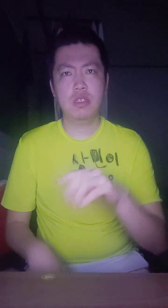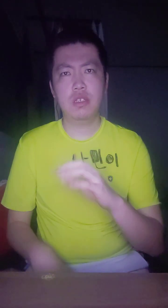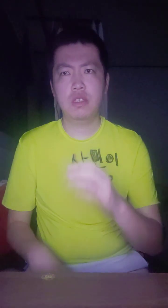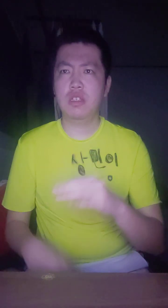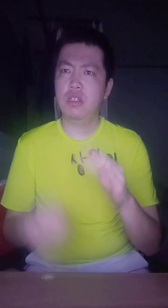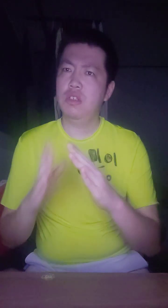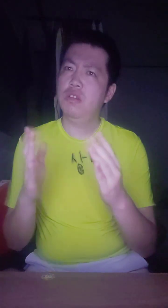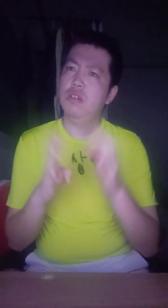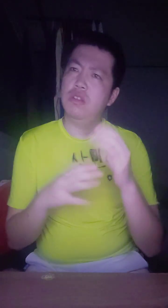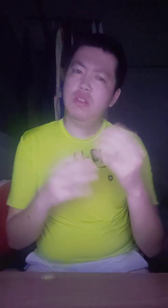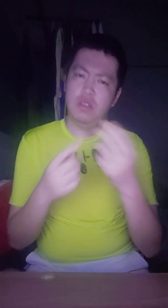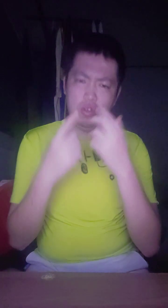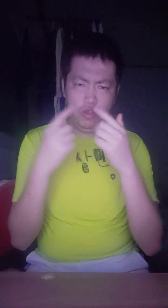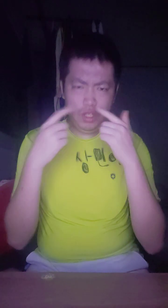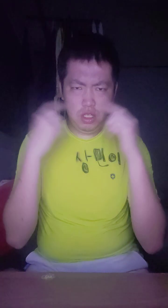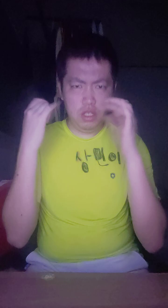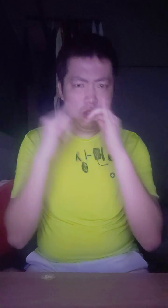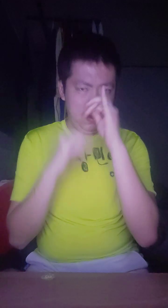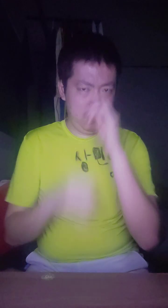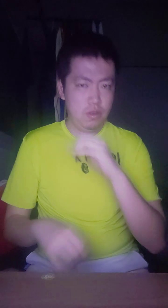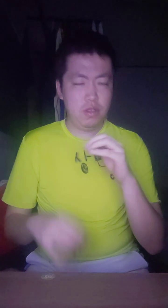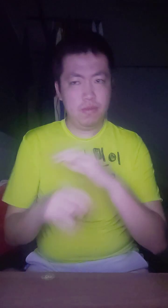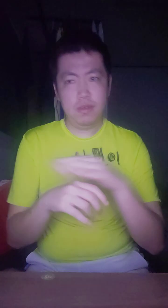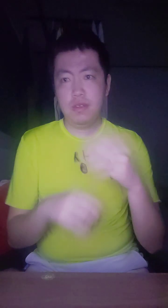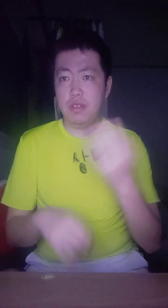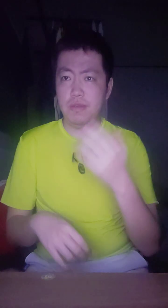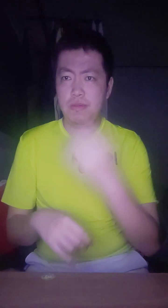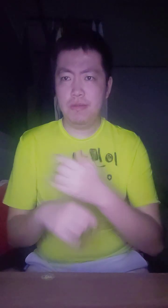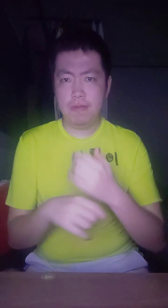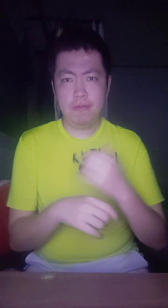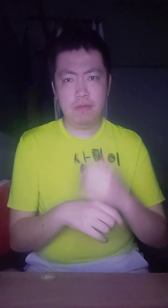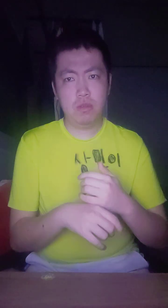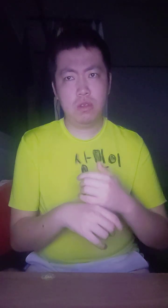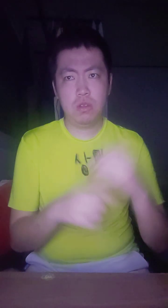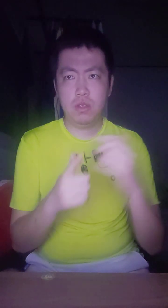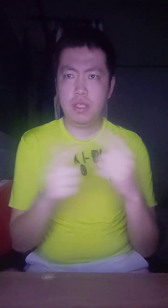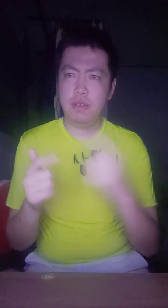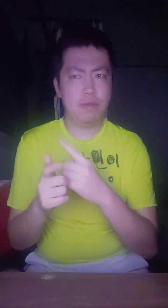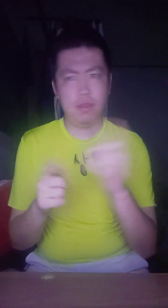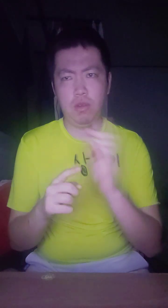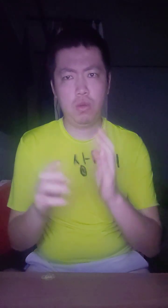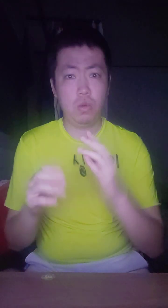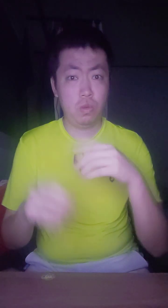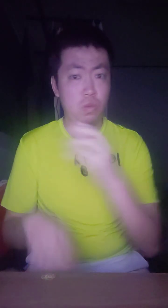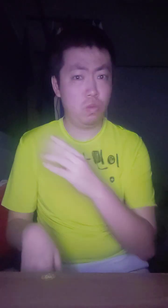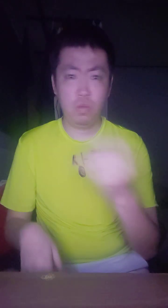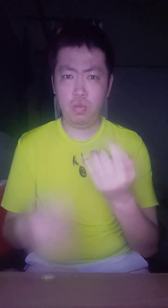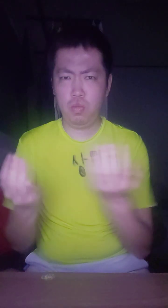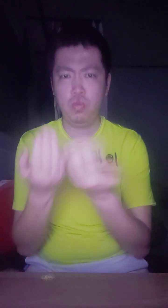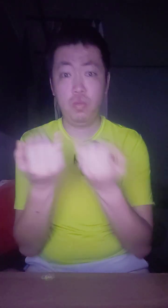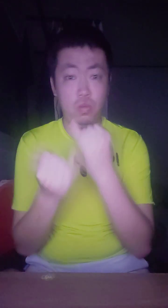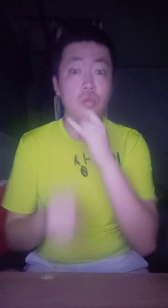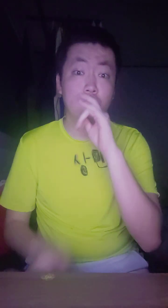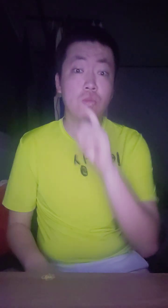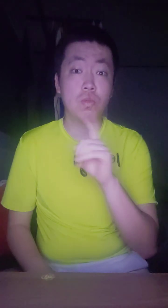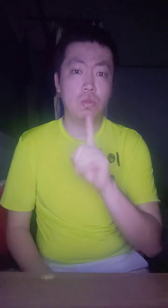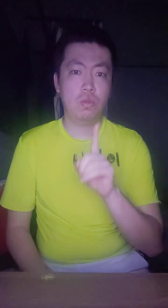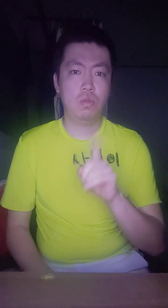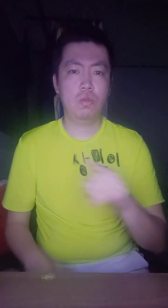열흘 넘게 중환자실에 있습니다. 하지만 책임 소재도 불분명한 상황. 대체 무슨 일이 있었던 걸까요?